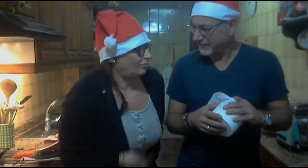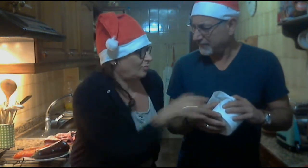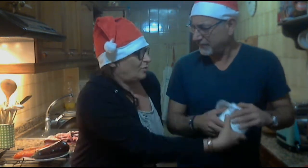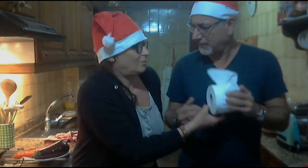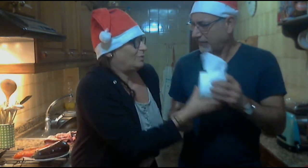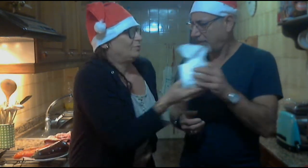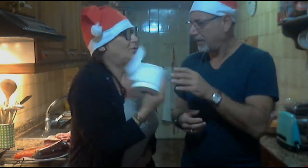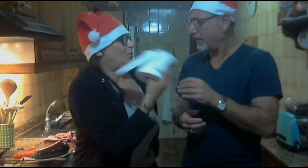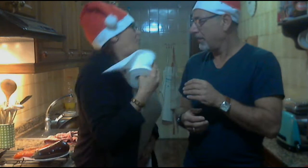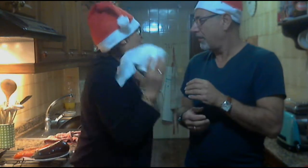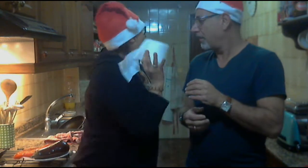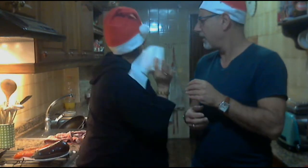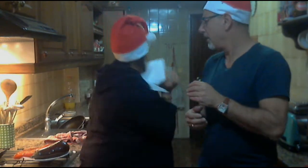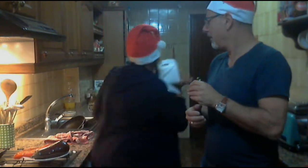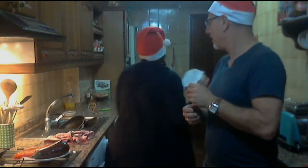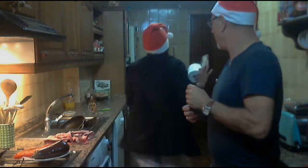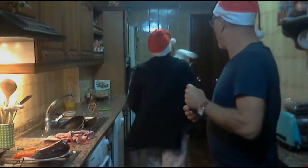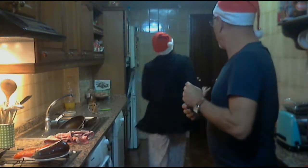que no es que las víctimas fueran con muchos, es que son ellos.